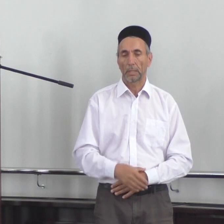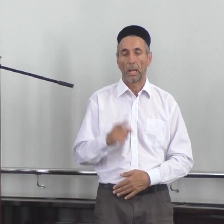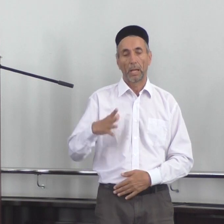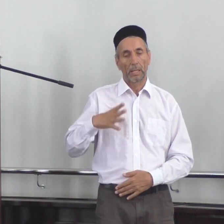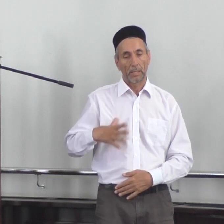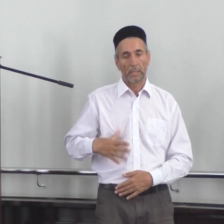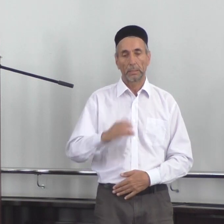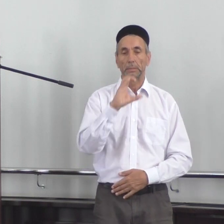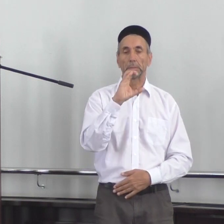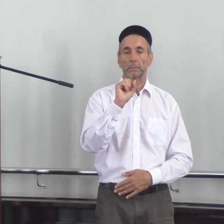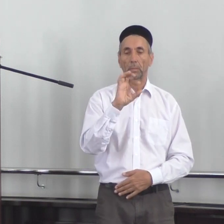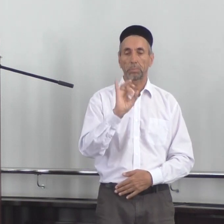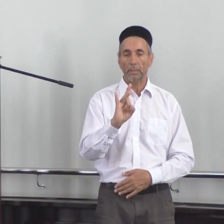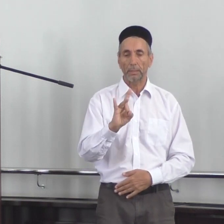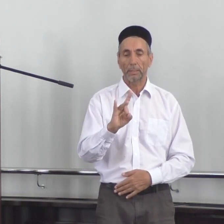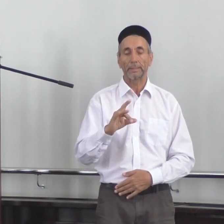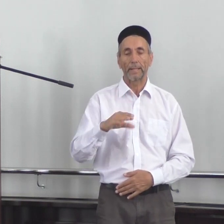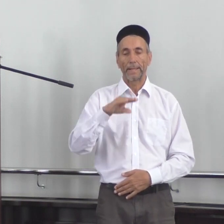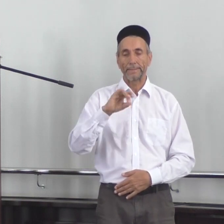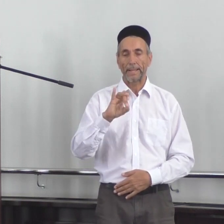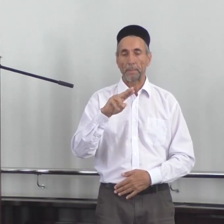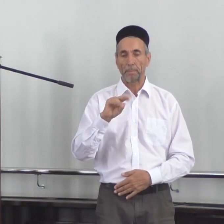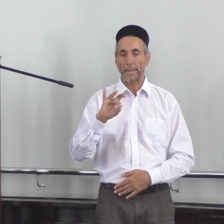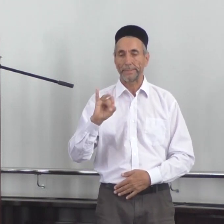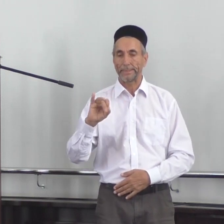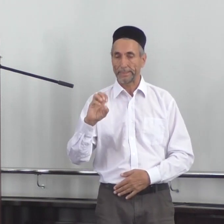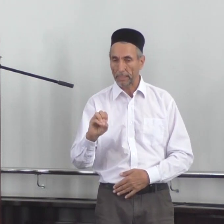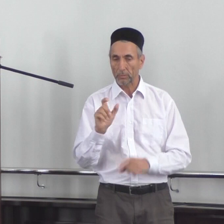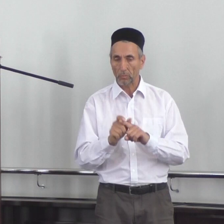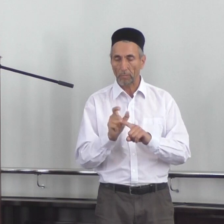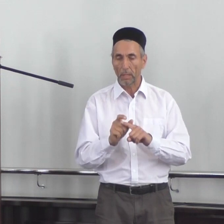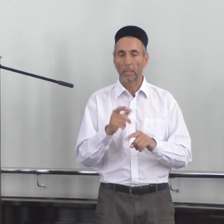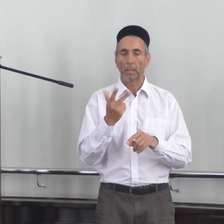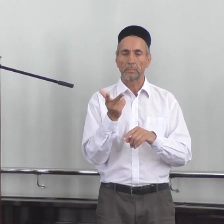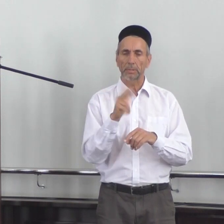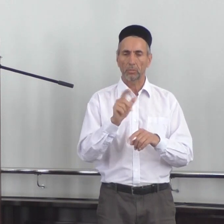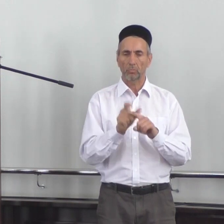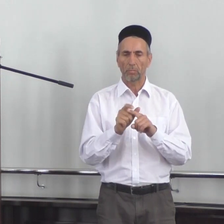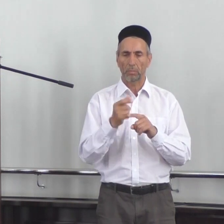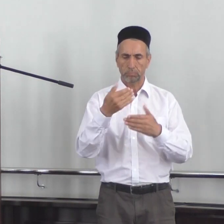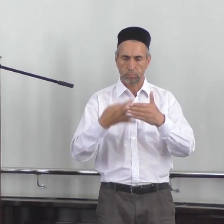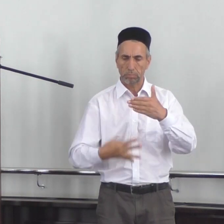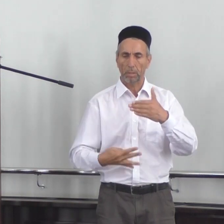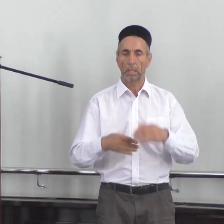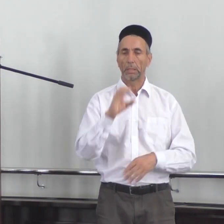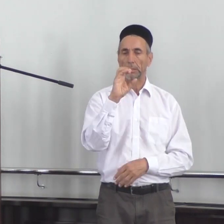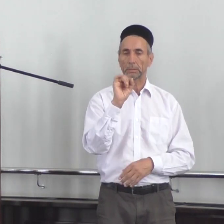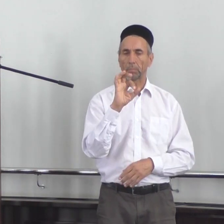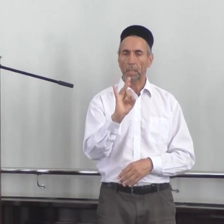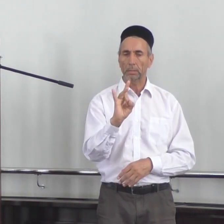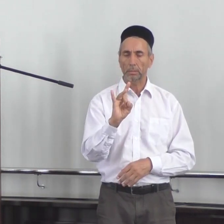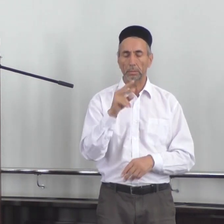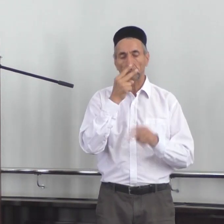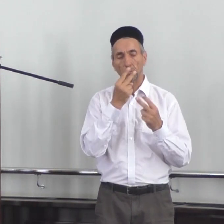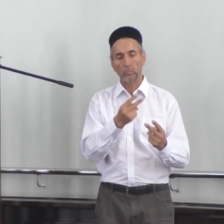Сабыр итүче кеше, әлбәттә, ул сабыр итә. Аллаһ Тәгалә бәлә каза хәсрәт җибәрә һәм